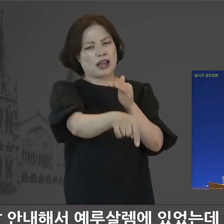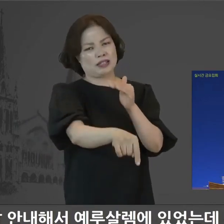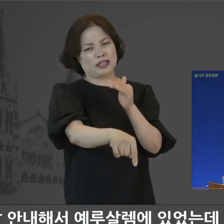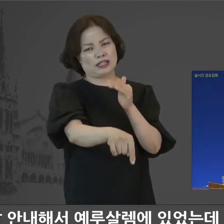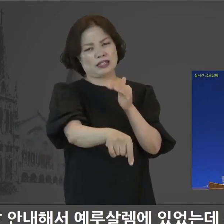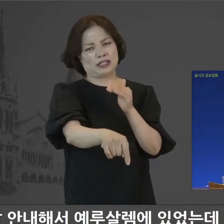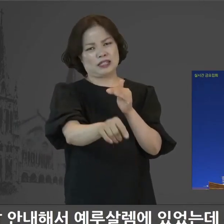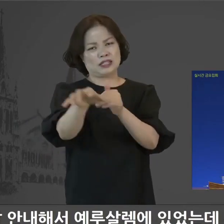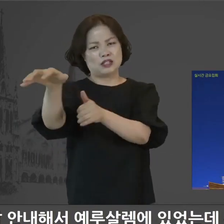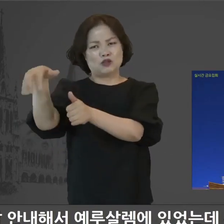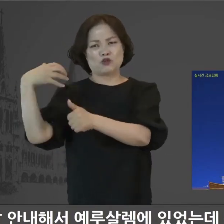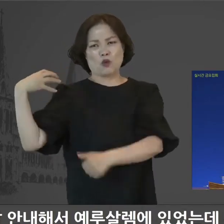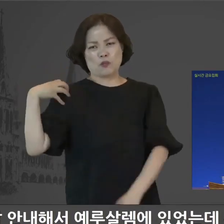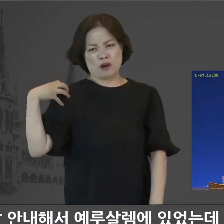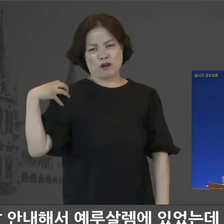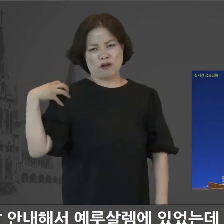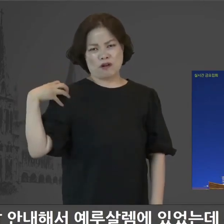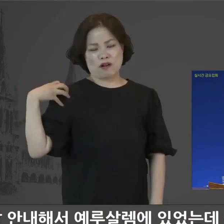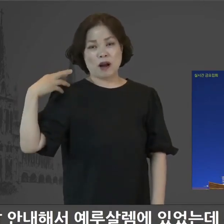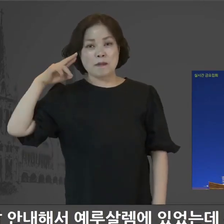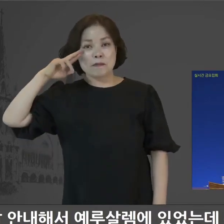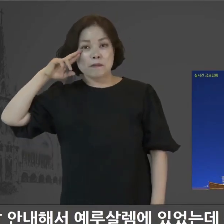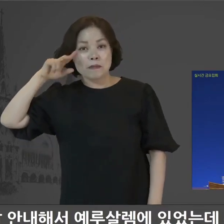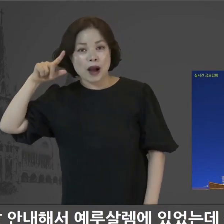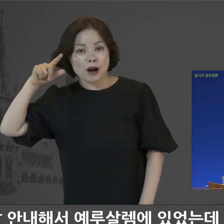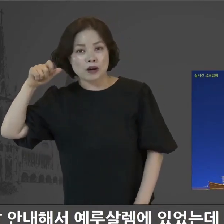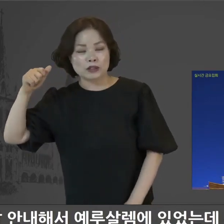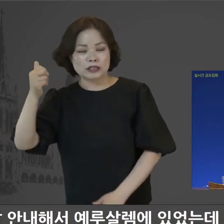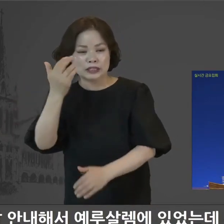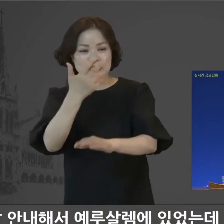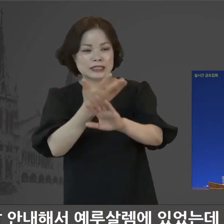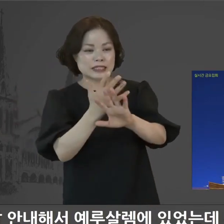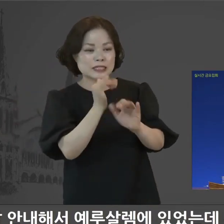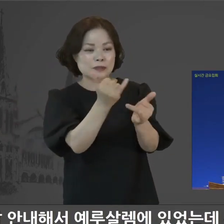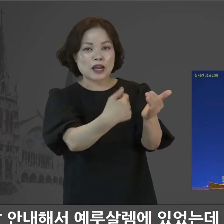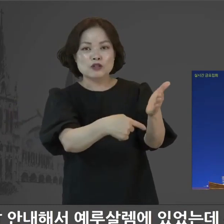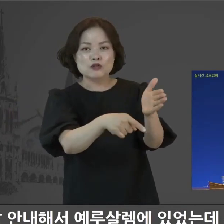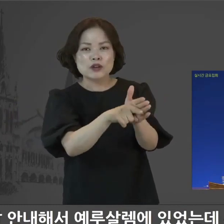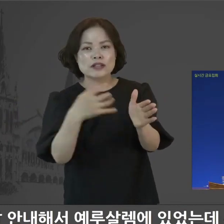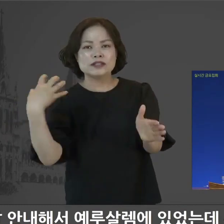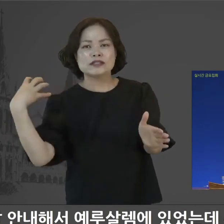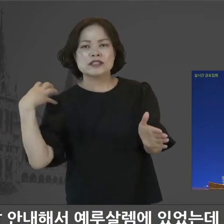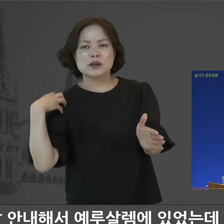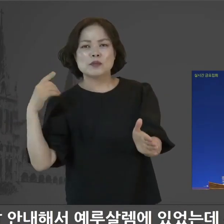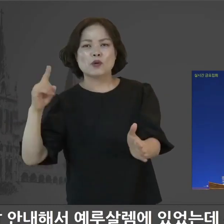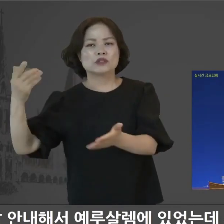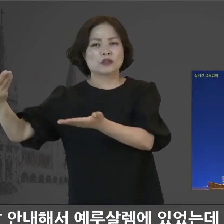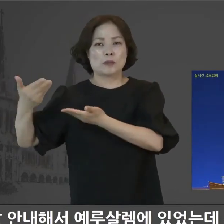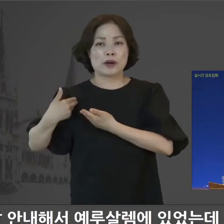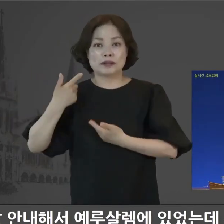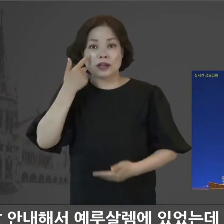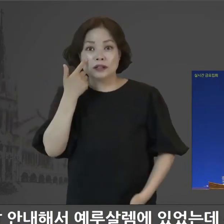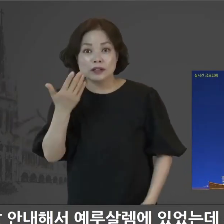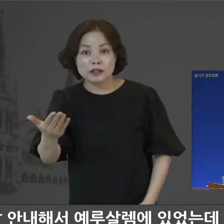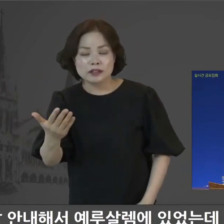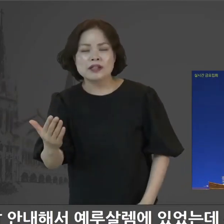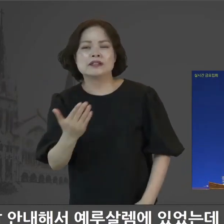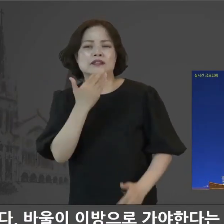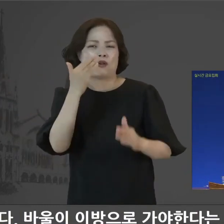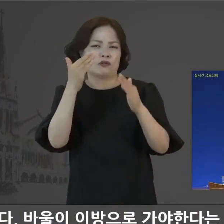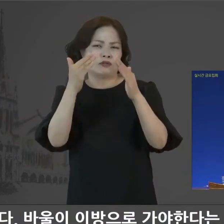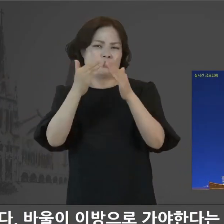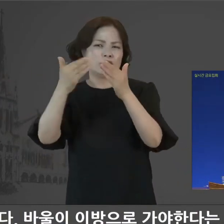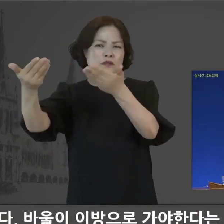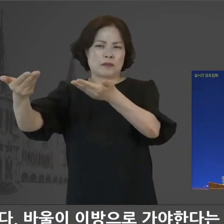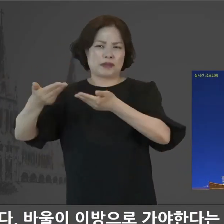이 소명 있지 않습니까? 바울이 이방인을 위한 소명을 어디서 받았냐면 성전에서 또